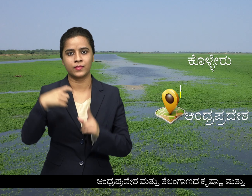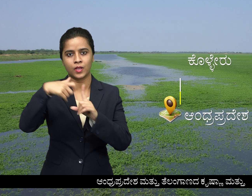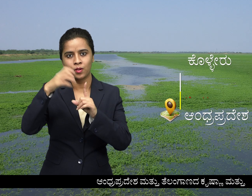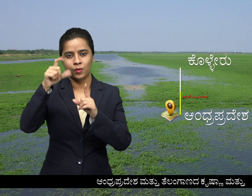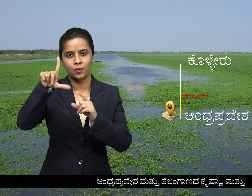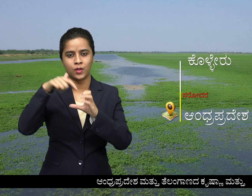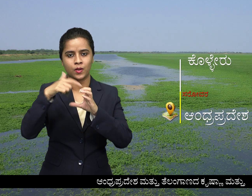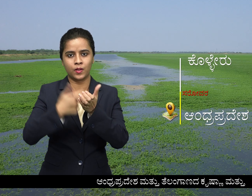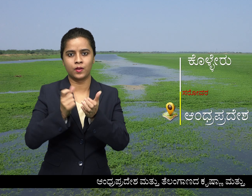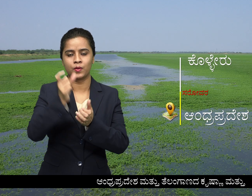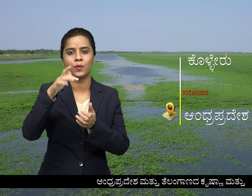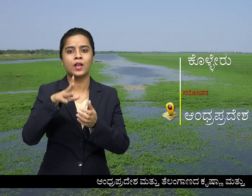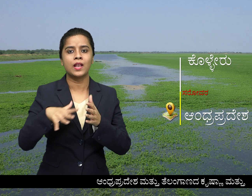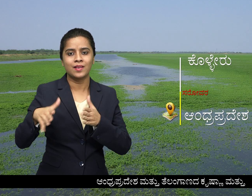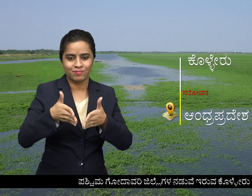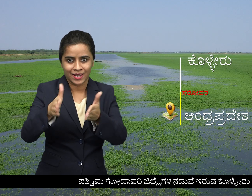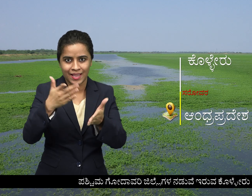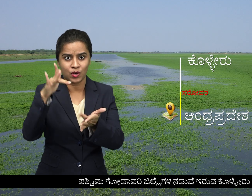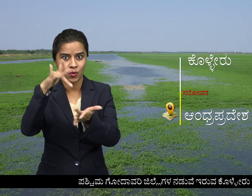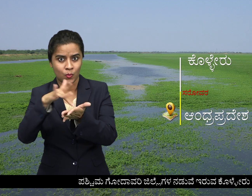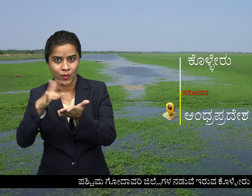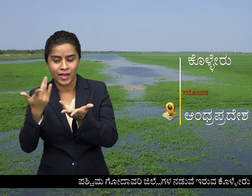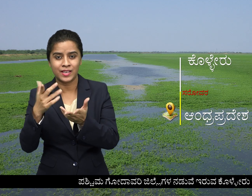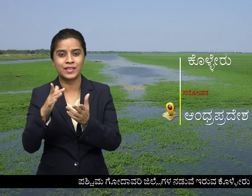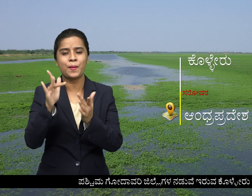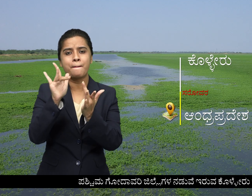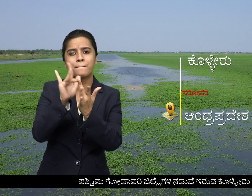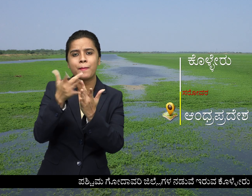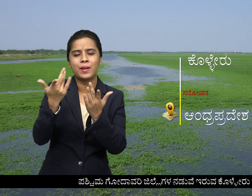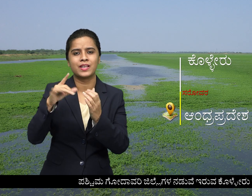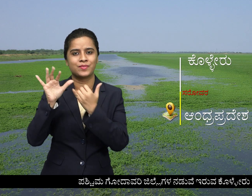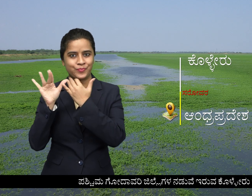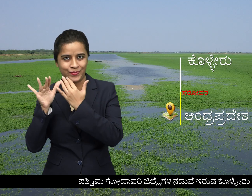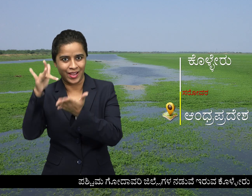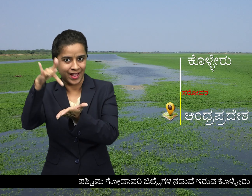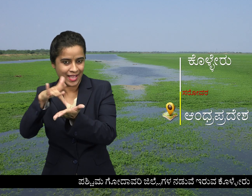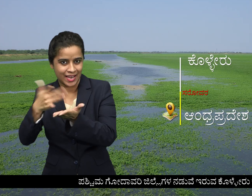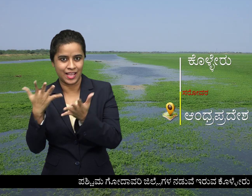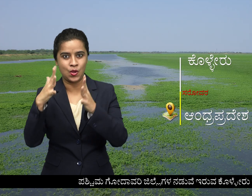ಆಂಧ್ರಪ್ರದೇಶ ಮತ್ತು ತೆಲಂಗಾಣದ ಕೃಷ್ಣಾ ಮತ್ತು ಪಶ್ಚಿಮ ಗೋದಾವರಿ ಜಿಲ್ಲೆಗಳ ನಡುವೆ ಇರುವ ಕೊಳ್ಳೇರು ಕೆರೆ,